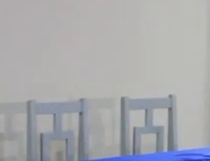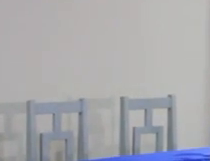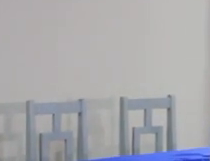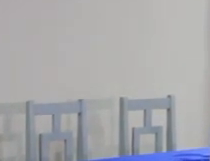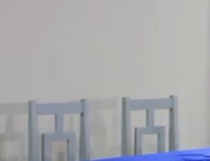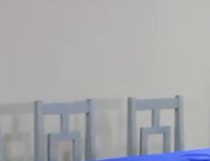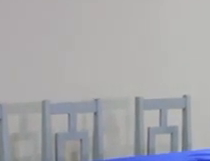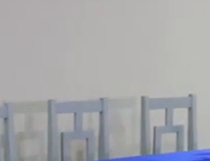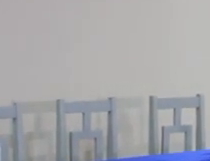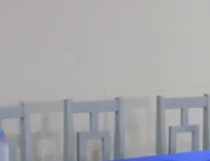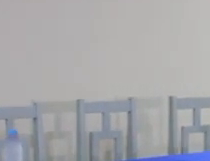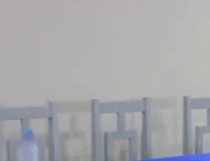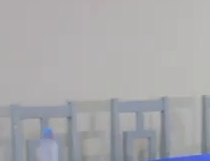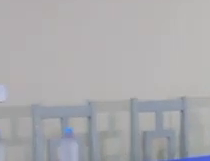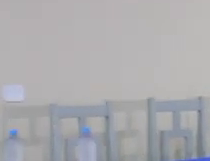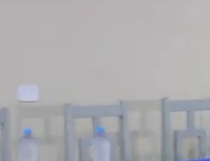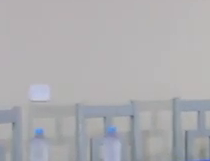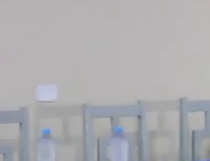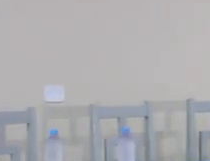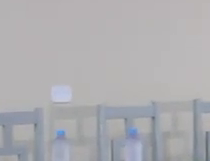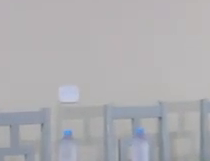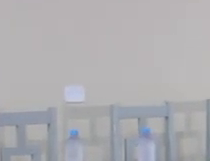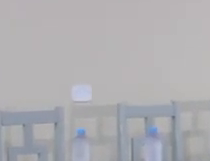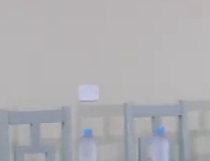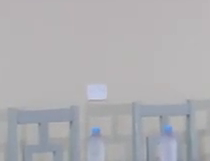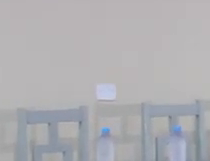nós conseguimos então ir até Isupar.